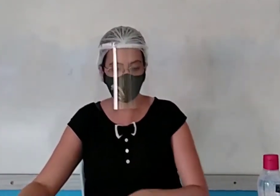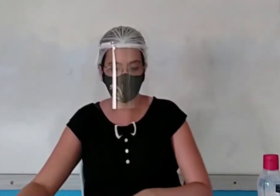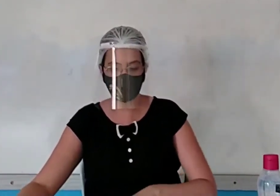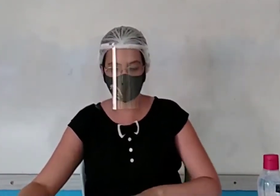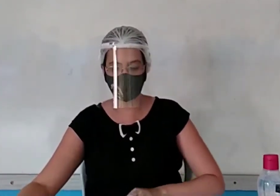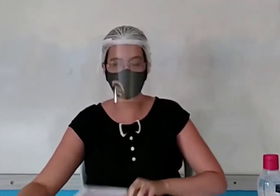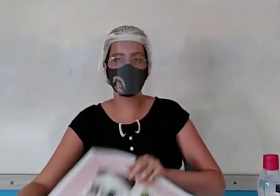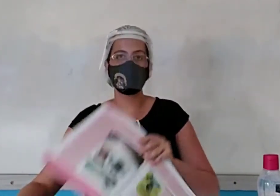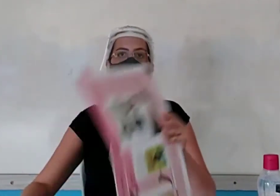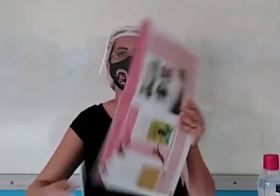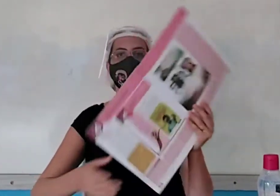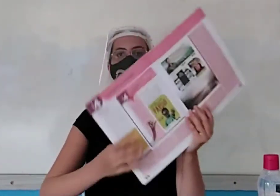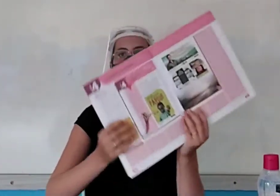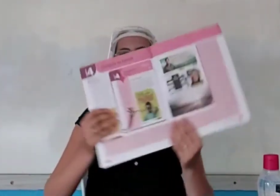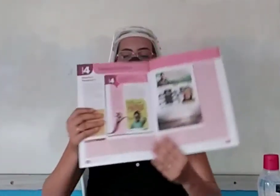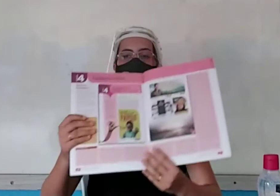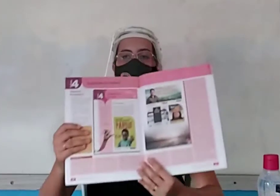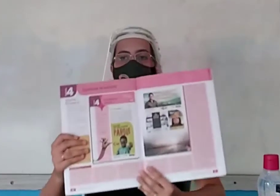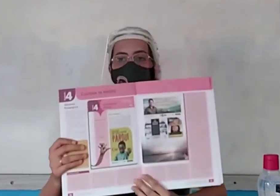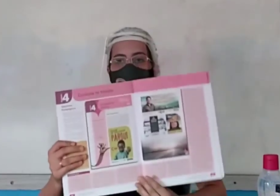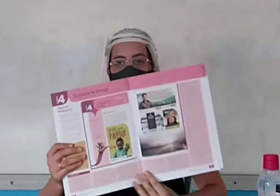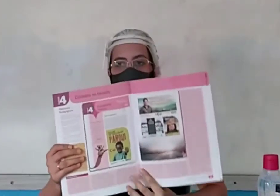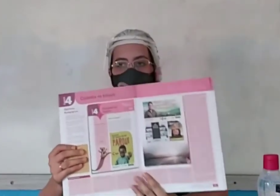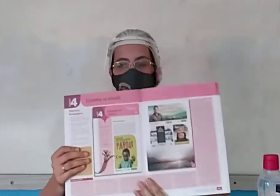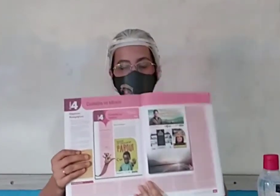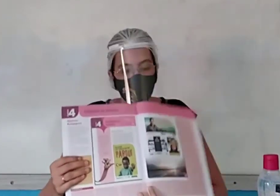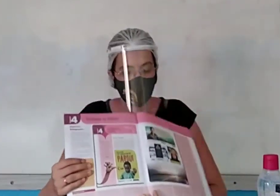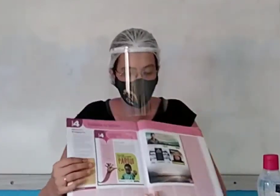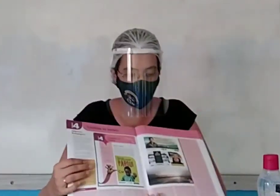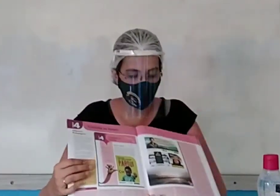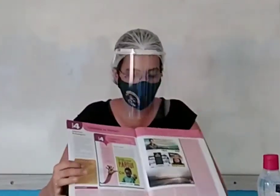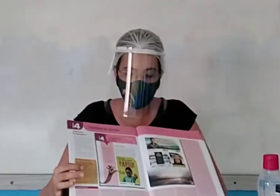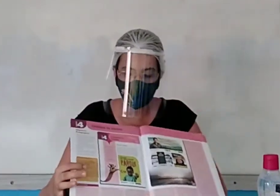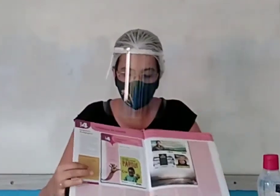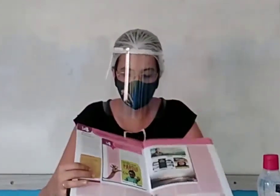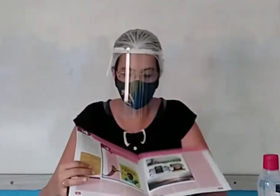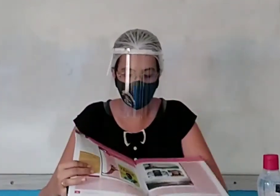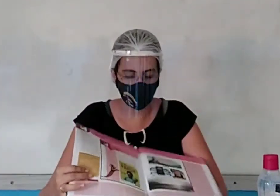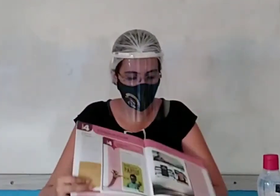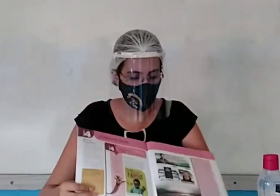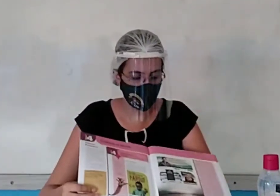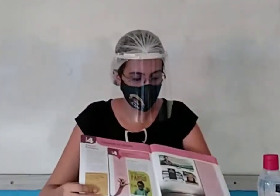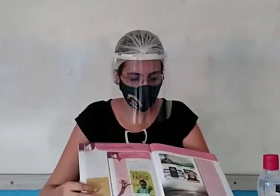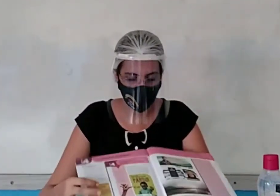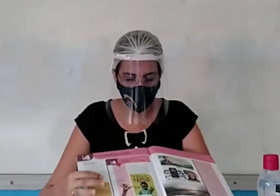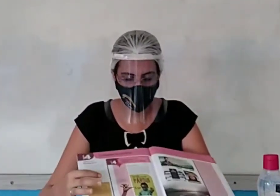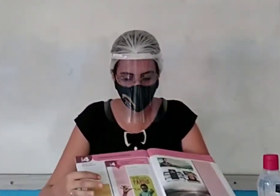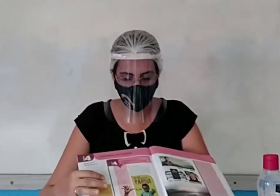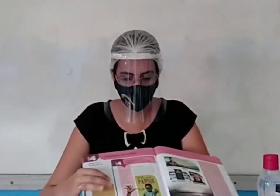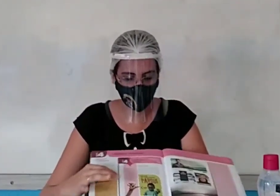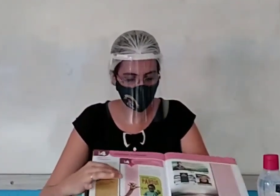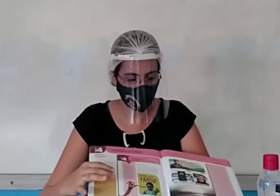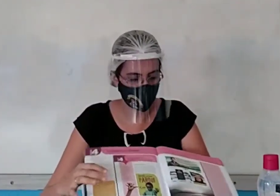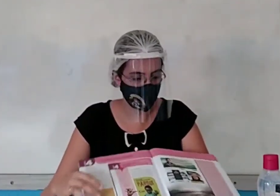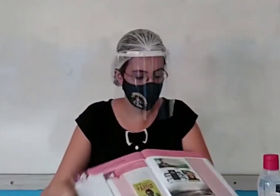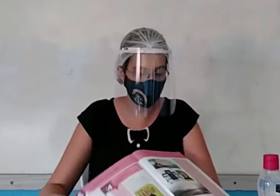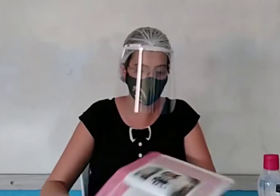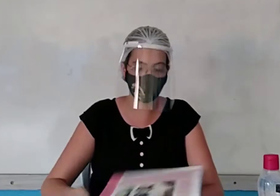fiz aqui a abertura do capítulo. Falei um pouco a respeito dessas imagens e tal, as